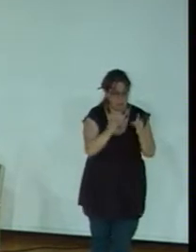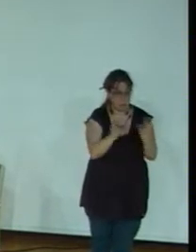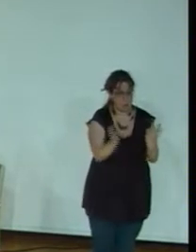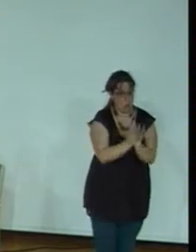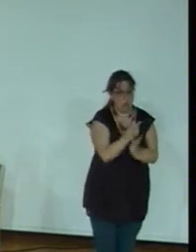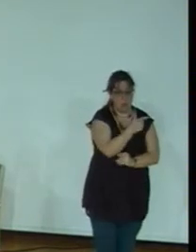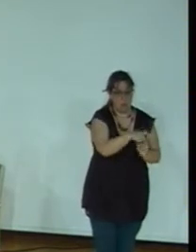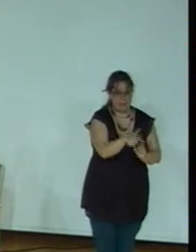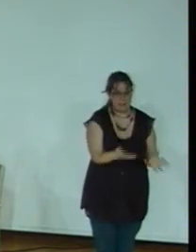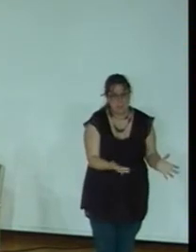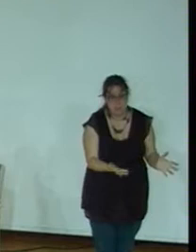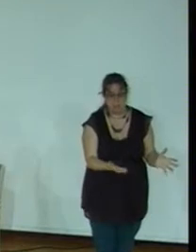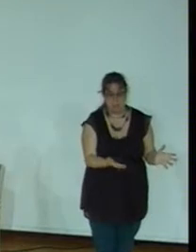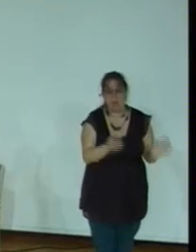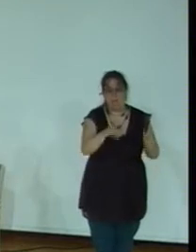peu les réunions quand même.